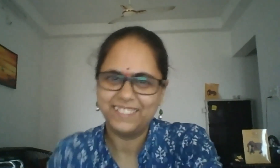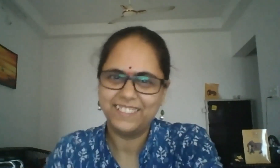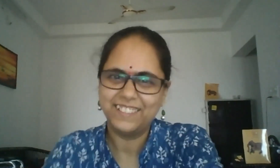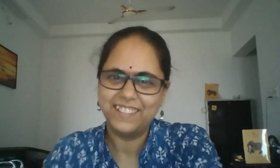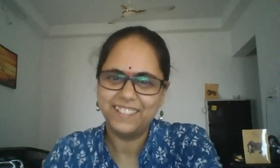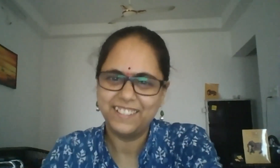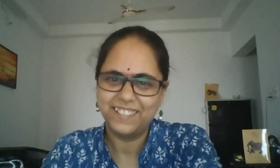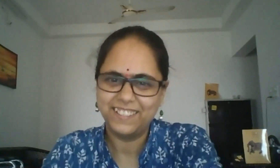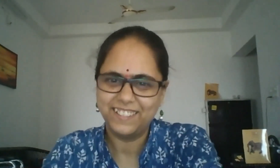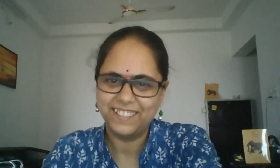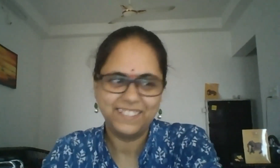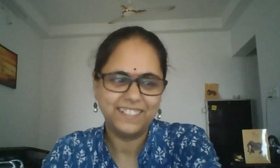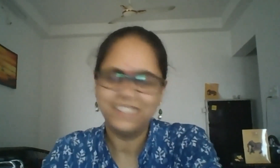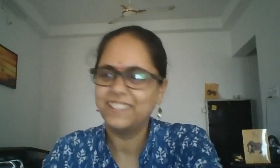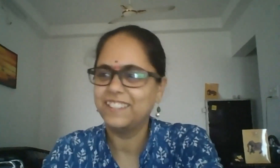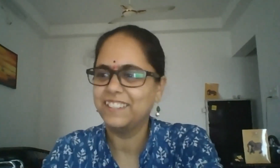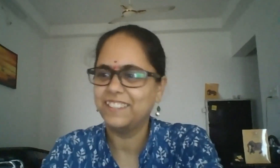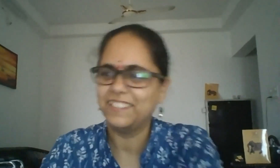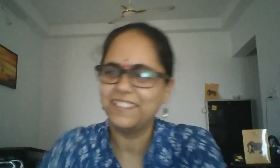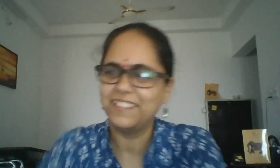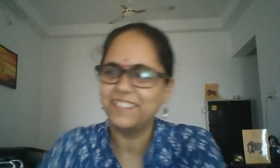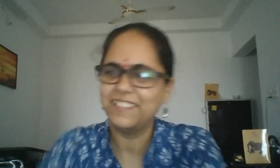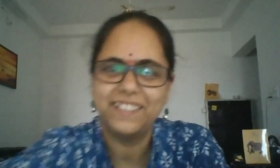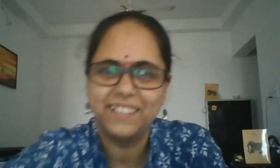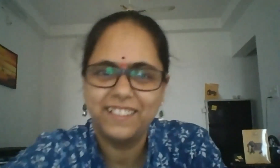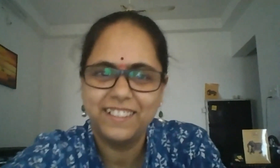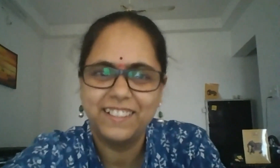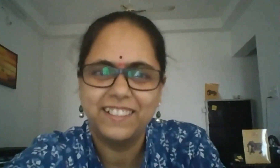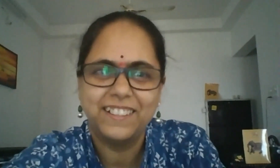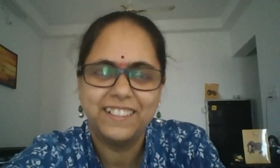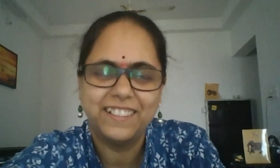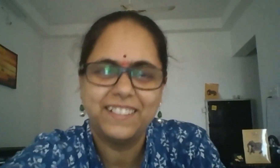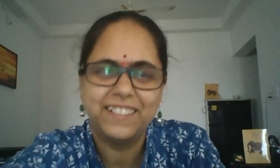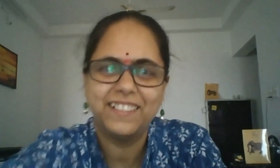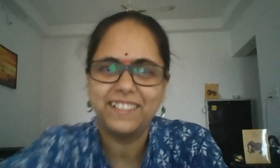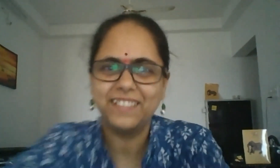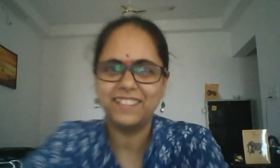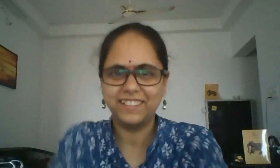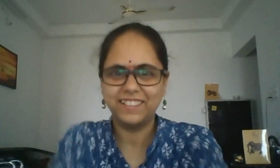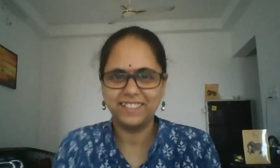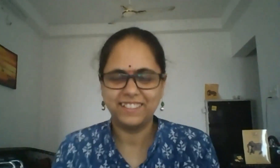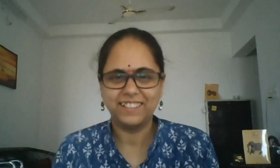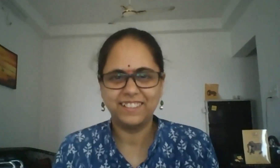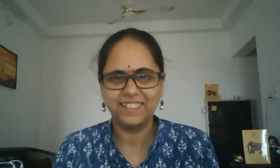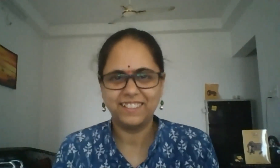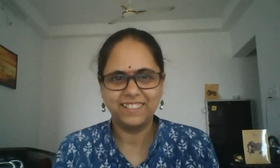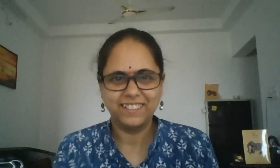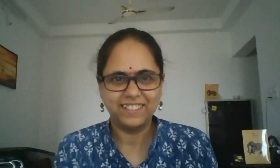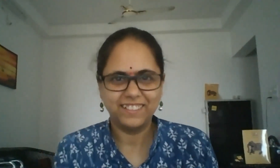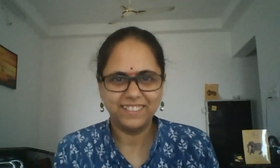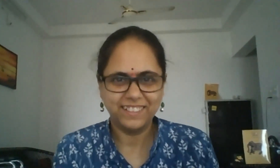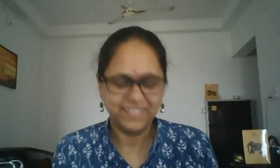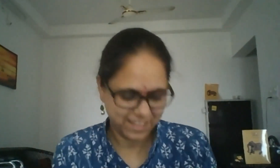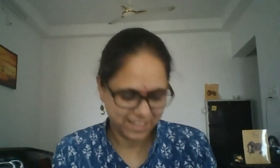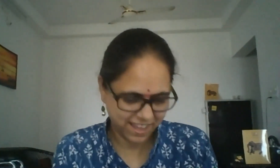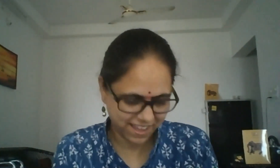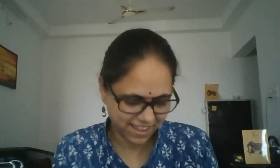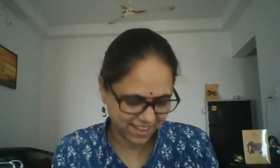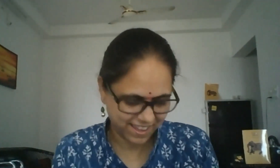voice. Please raise your hands. Yeah, Sridevi, you can talk. You are already in the session. Priyank, yeah.